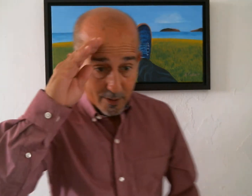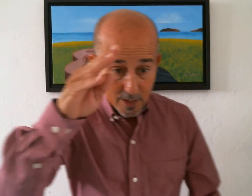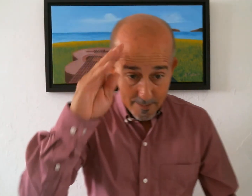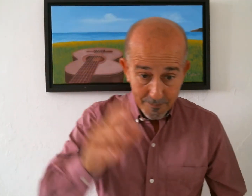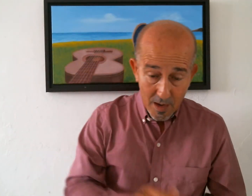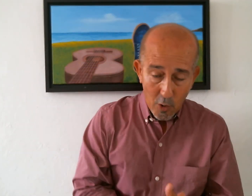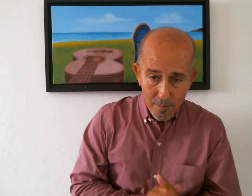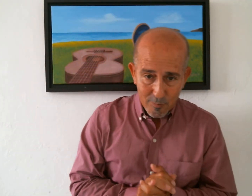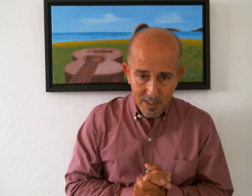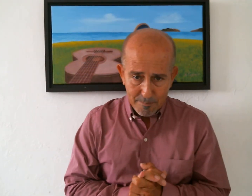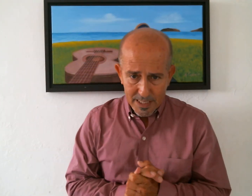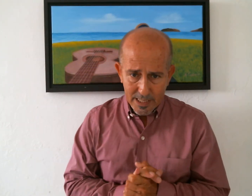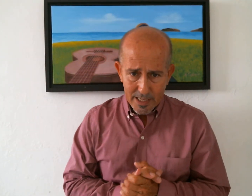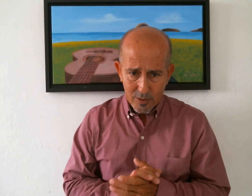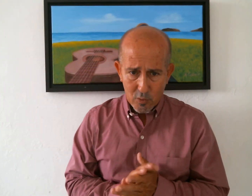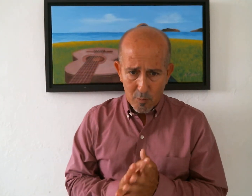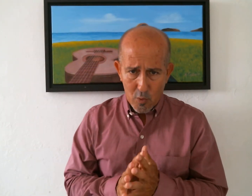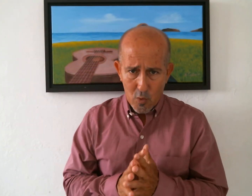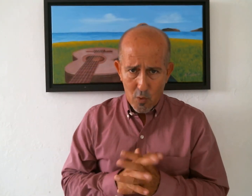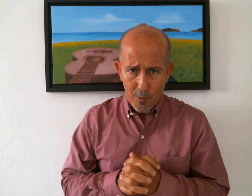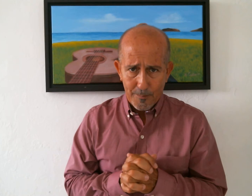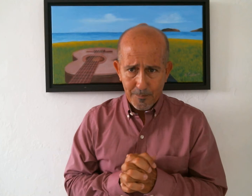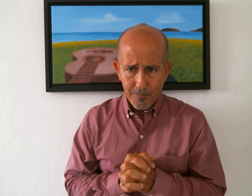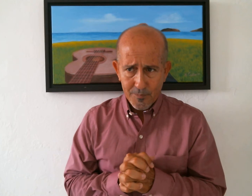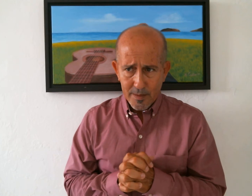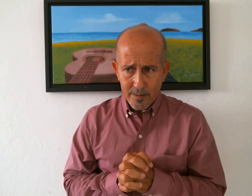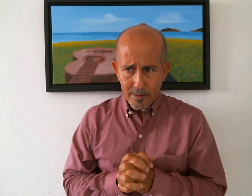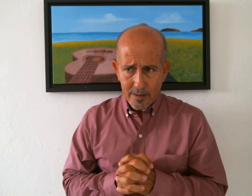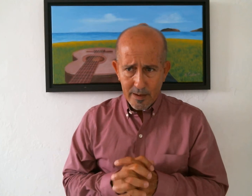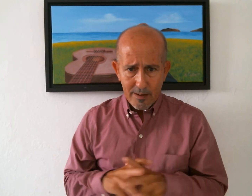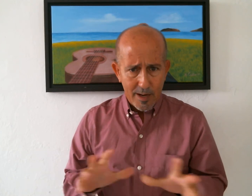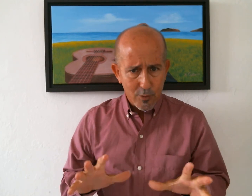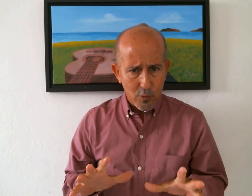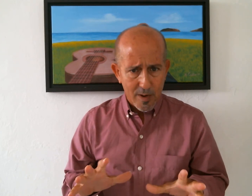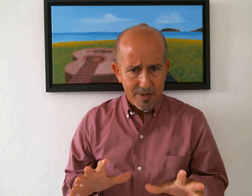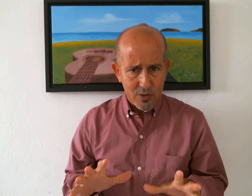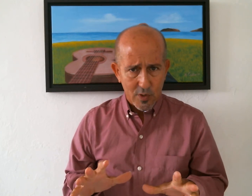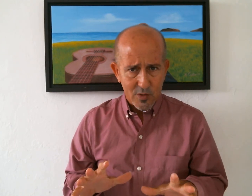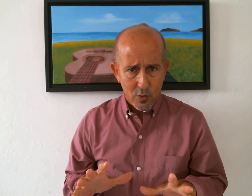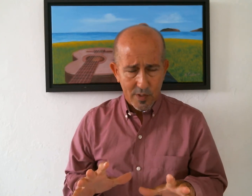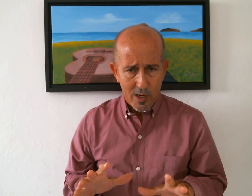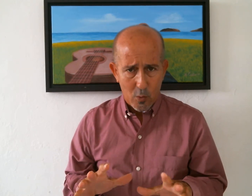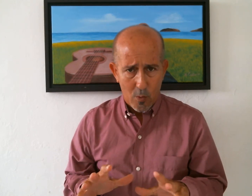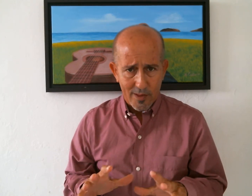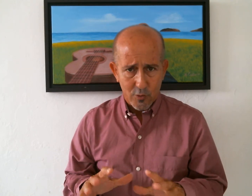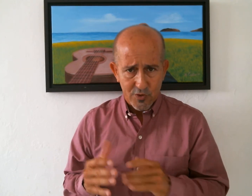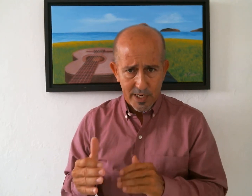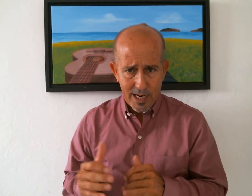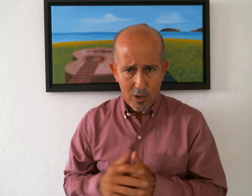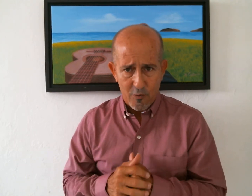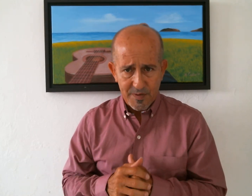Hola, hoy vamos a explicar cómo hablar con una persona sorda cuando llega a la